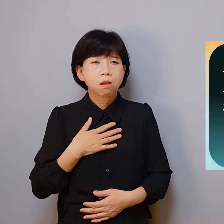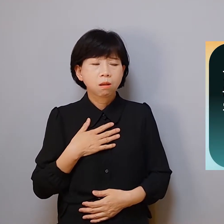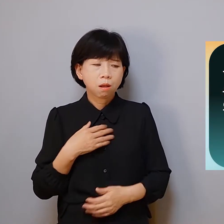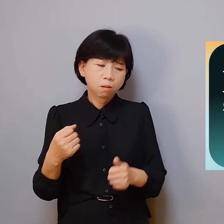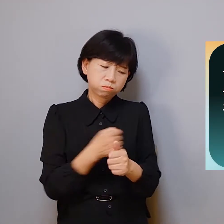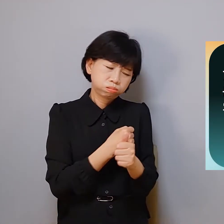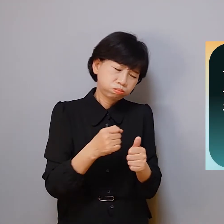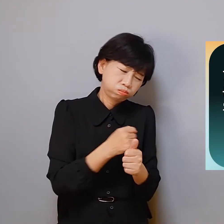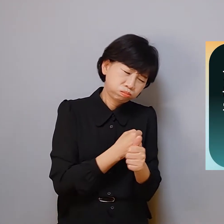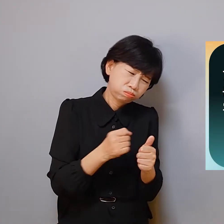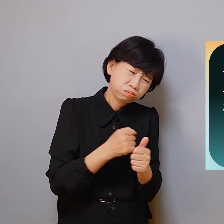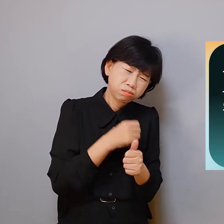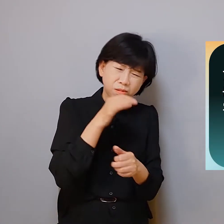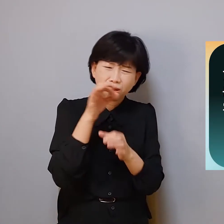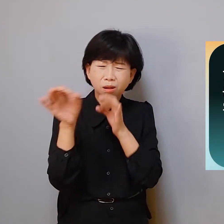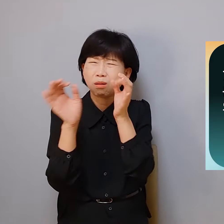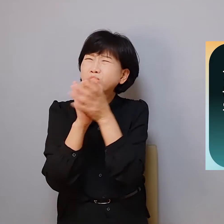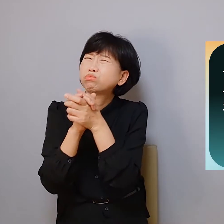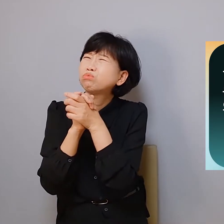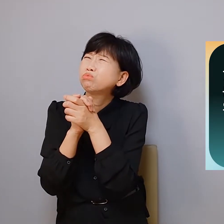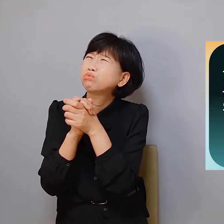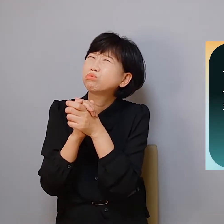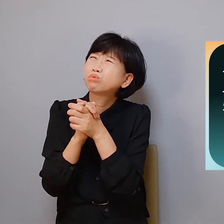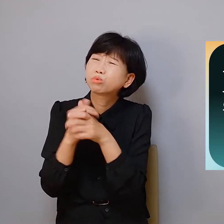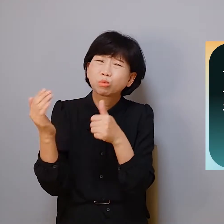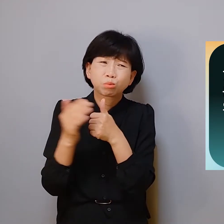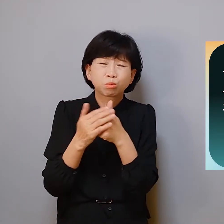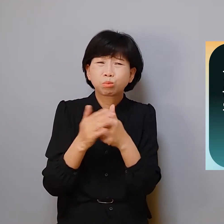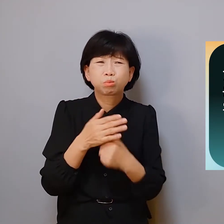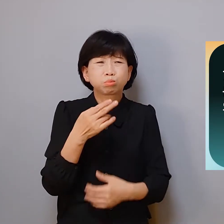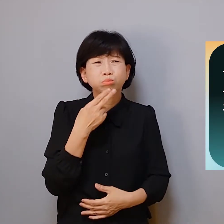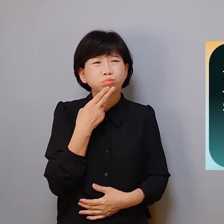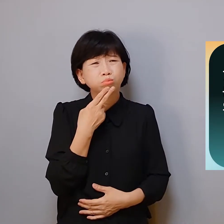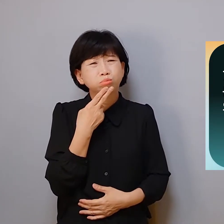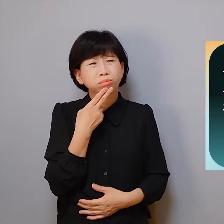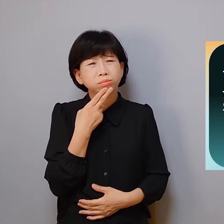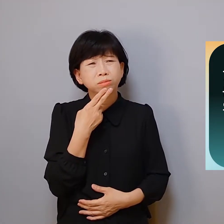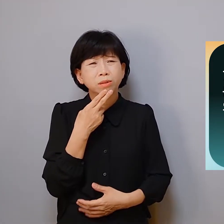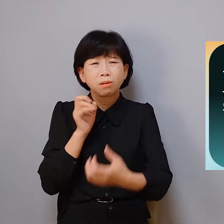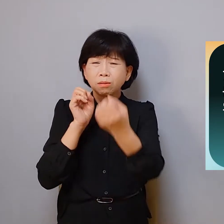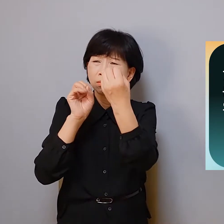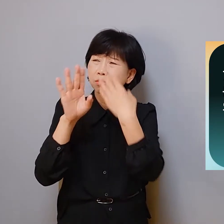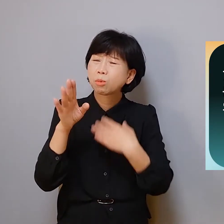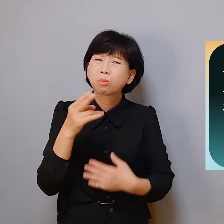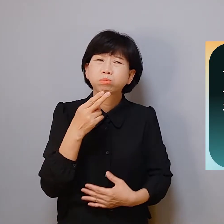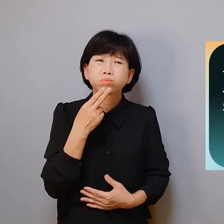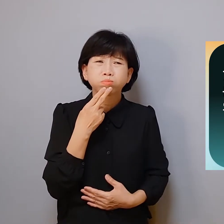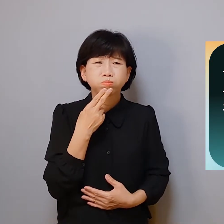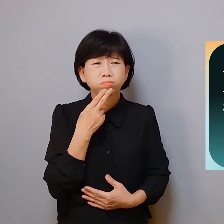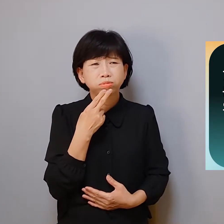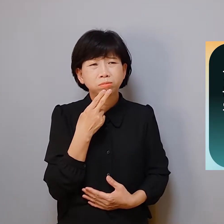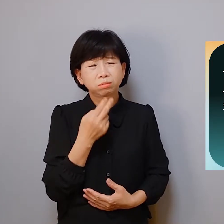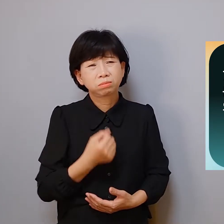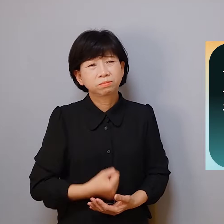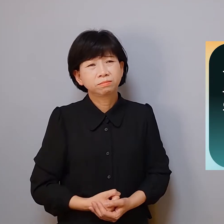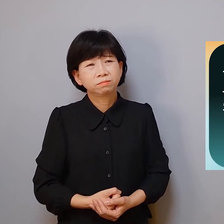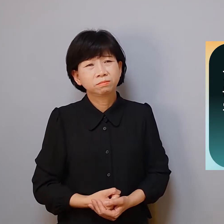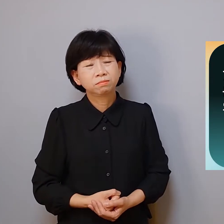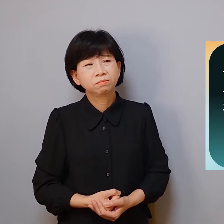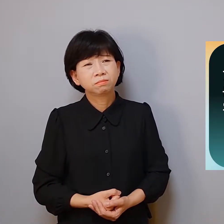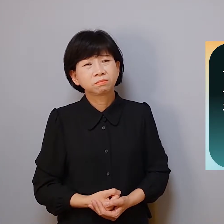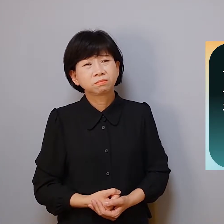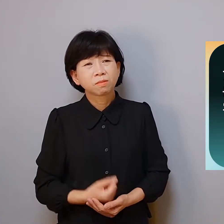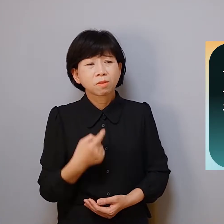당한다고 부르짖으나 응답이 없고 도움을 간구하였으나 정의가 없구나